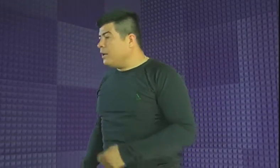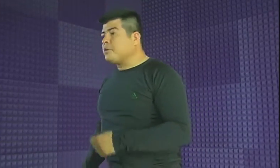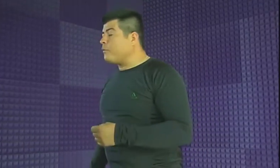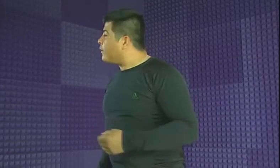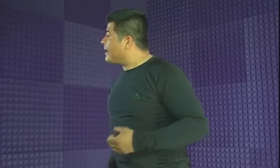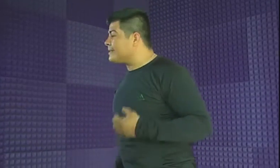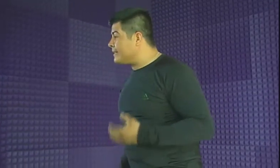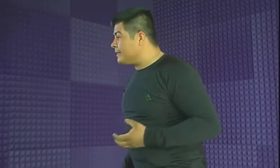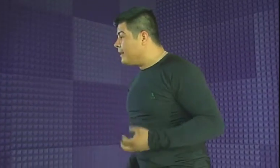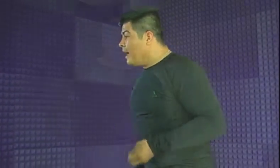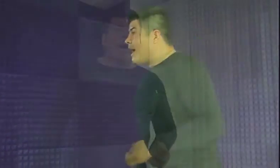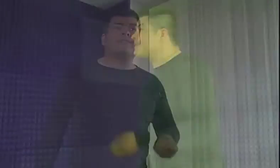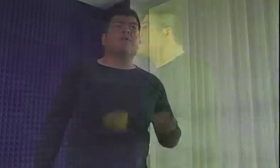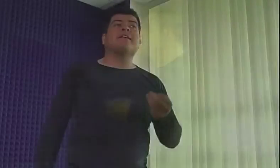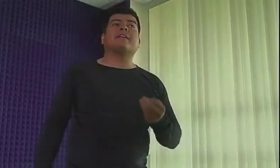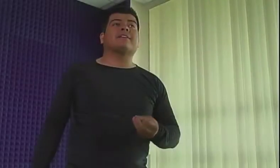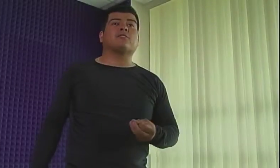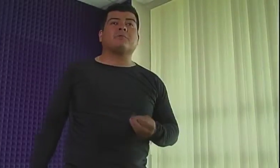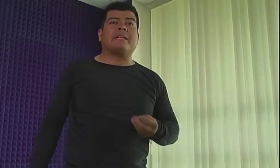fue así, hasta ahorita te estoy mirando.